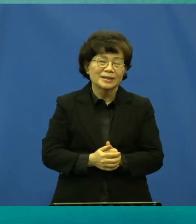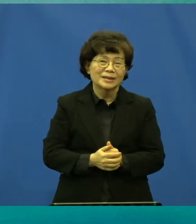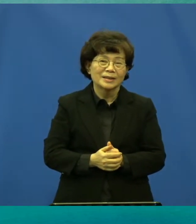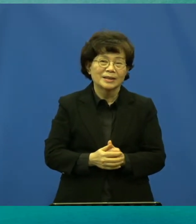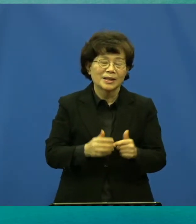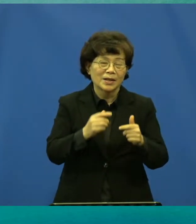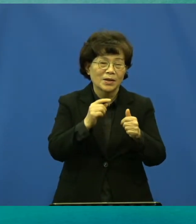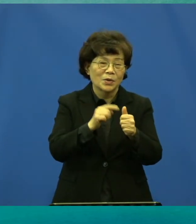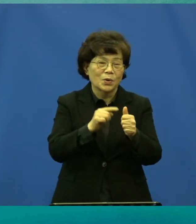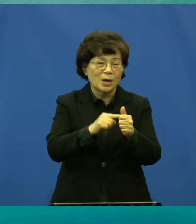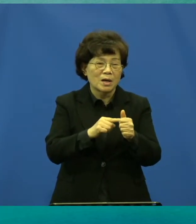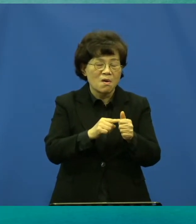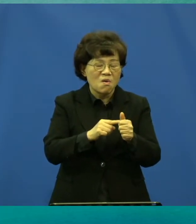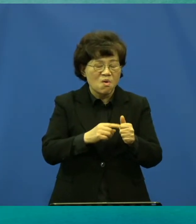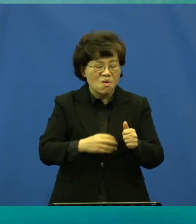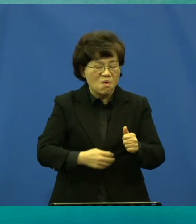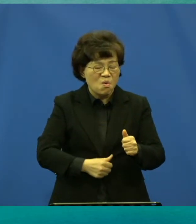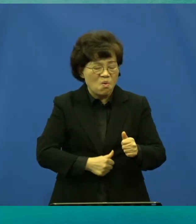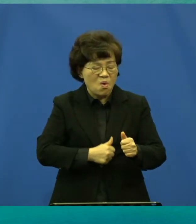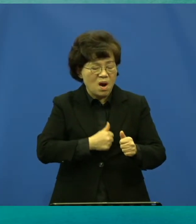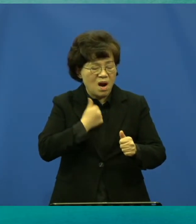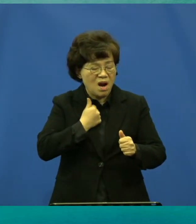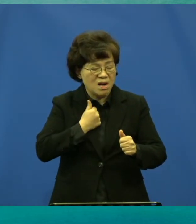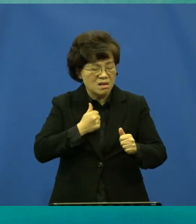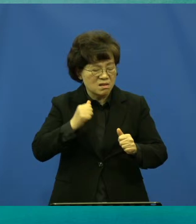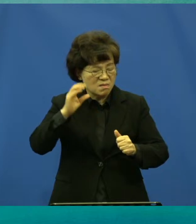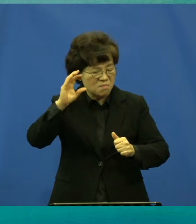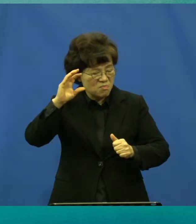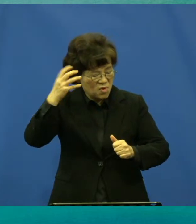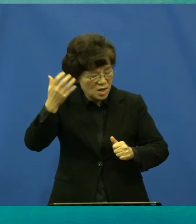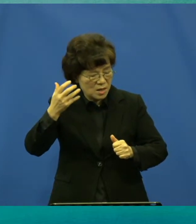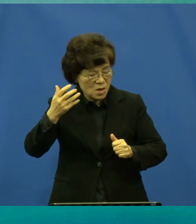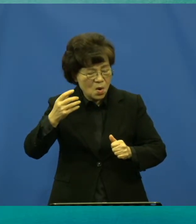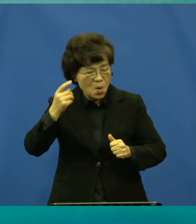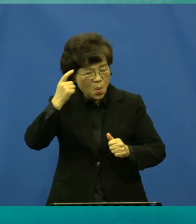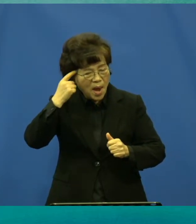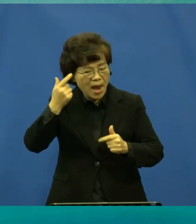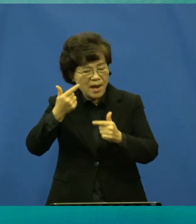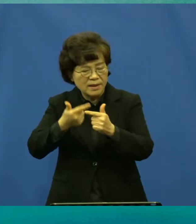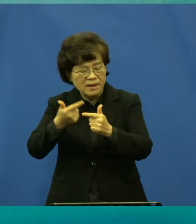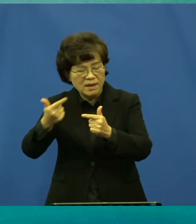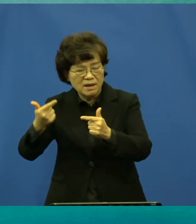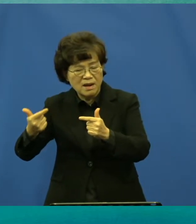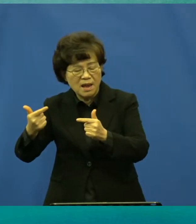요나는 뿔이 나 있습니다. 왜 그 성을 그대로 두었는지.